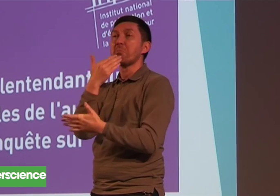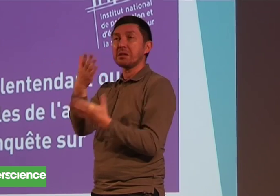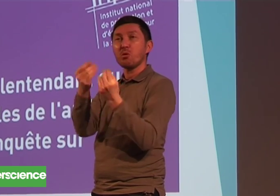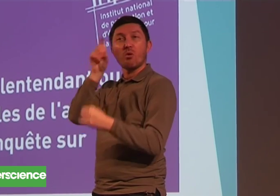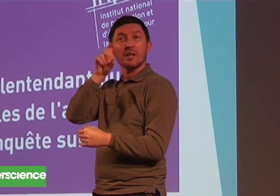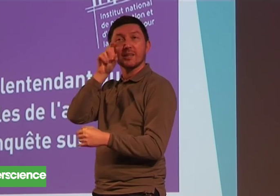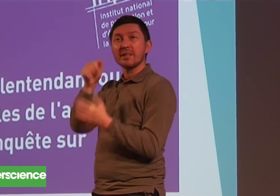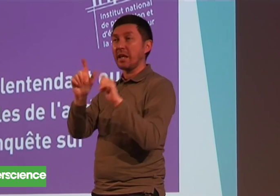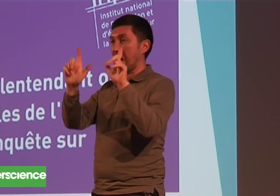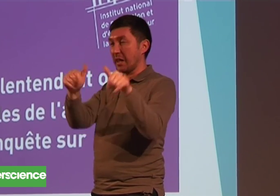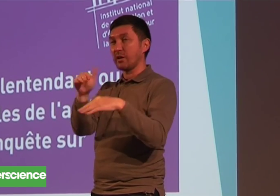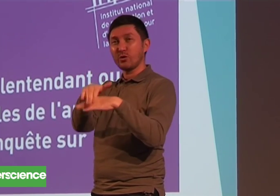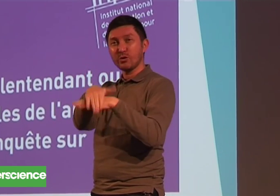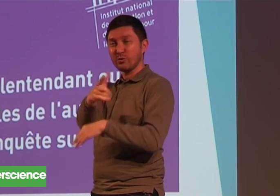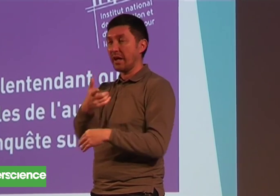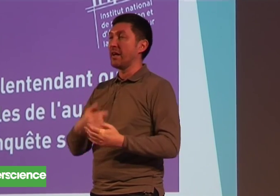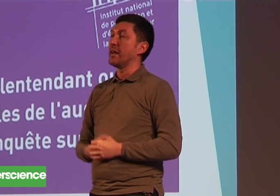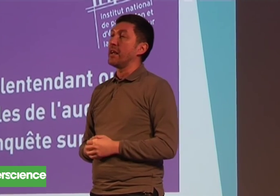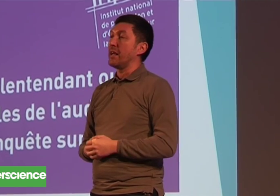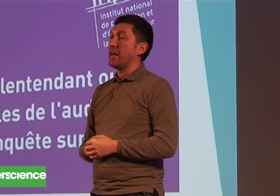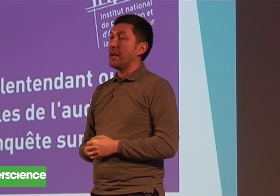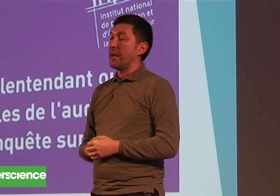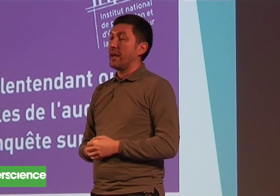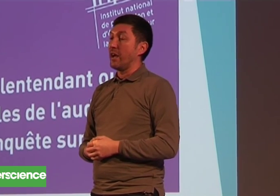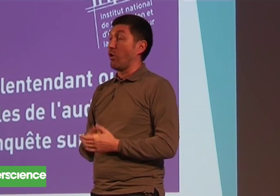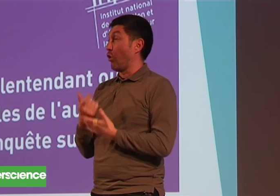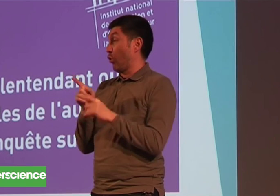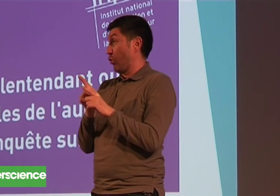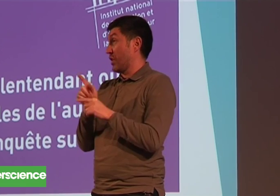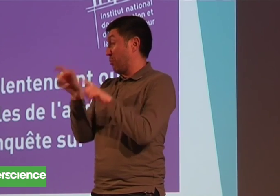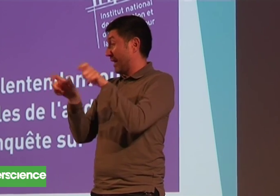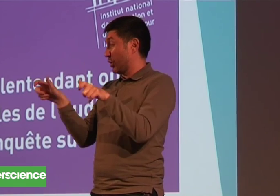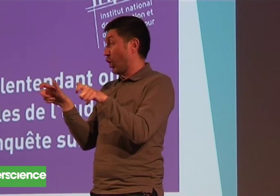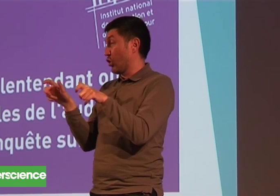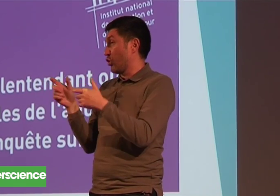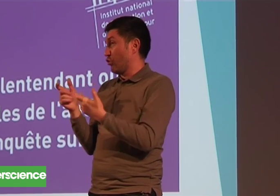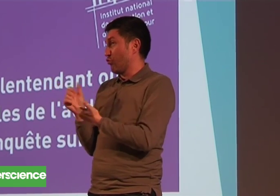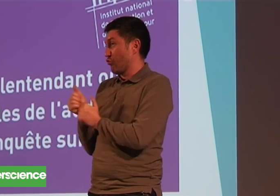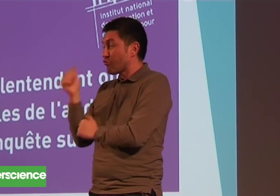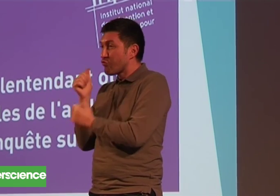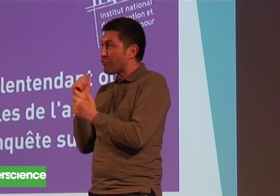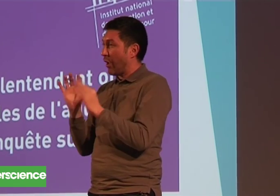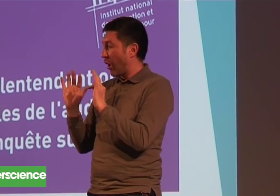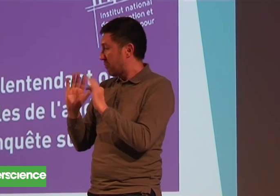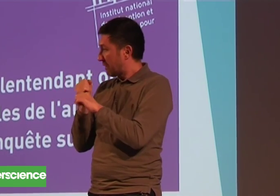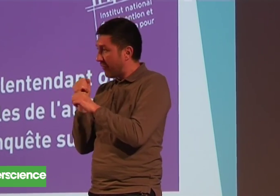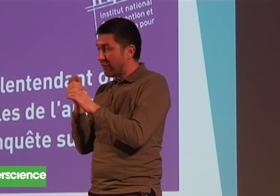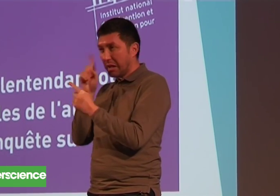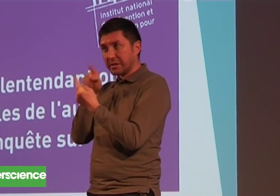qui est là ce soir, et des personnes concernées ont également participé de l'élaboration du questionnaire et de la